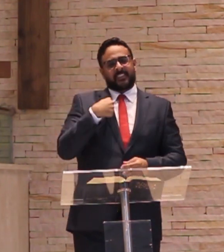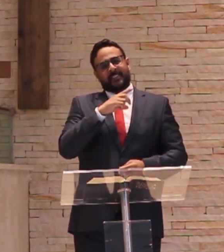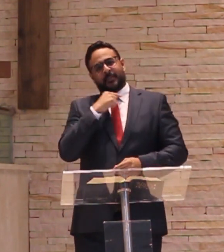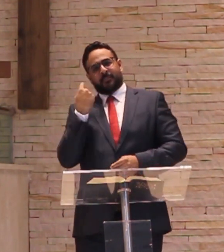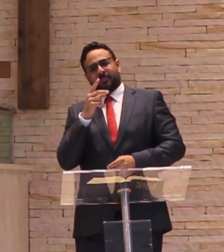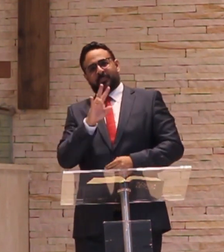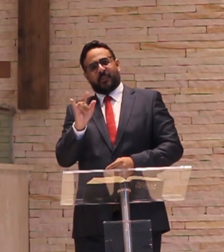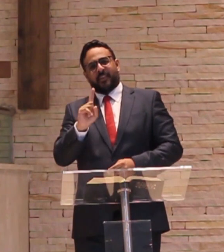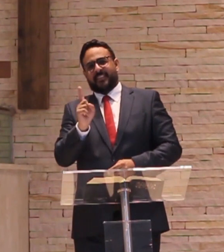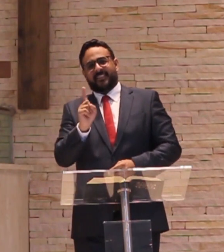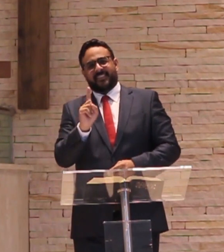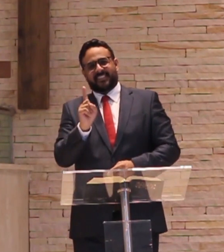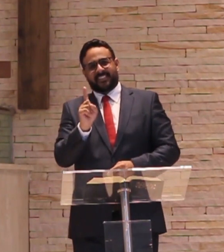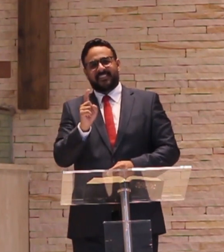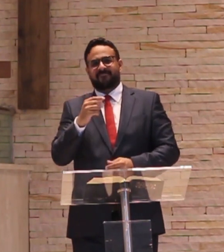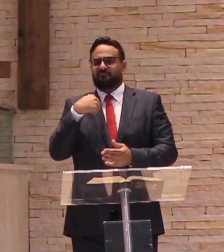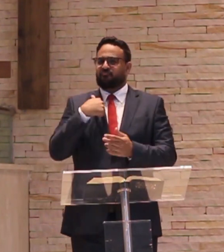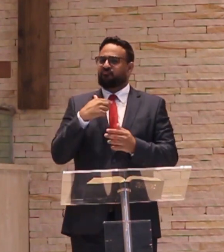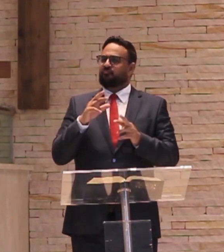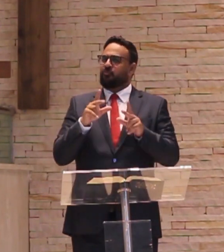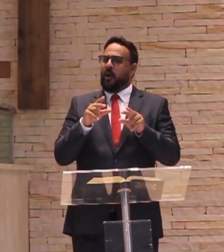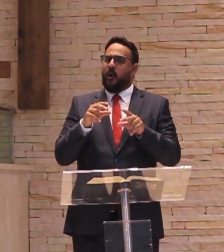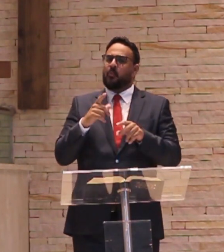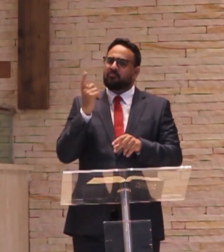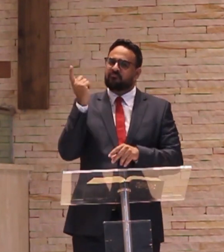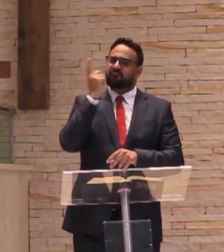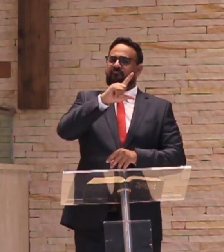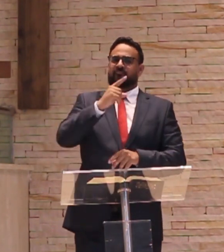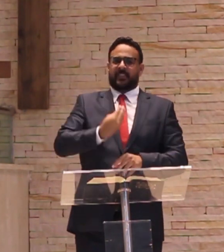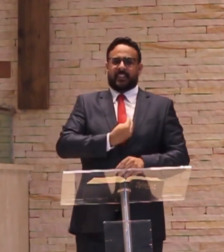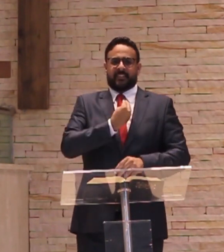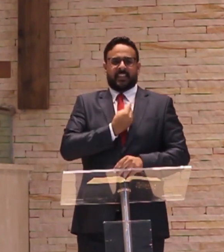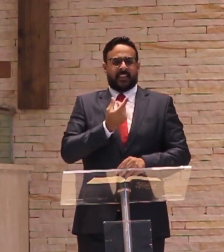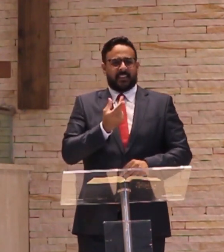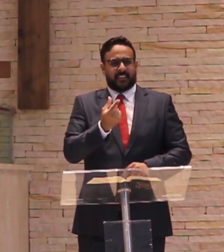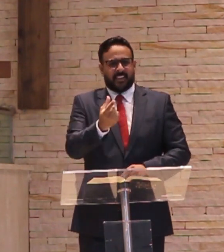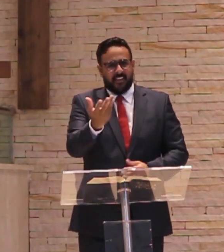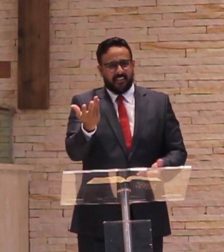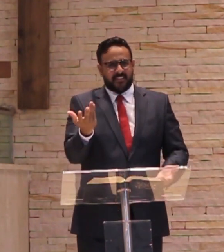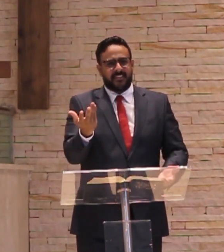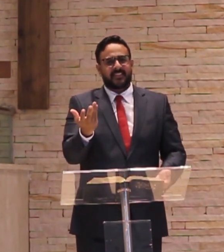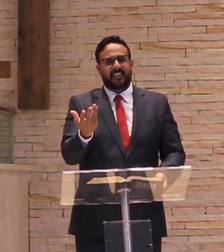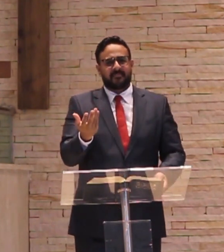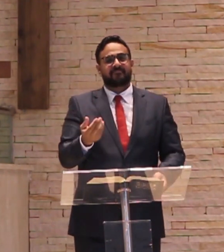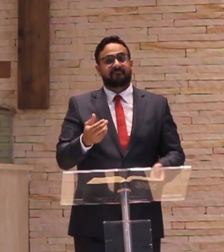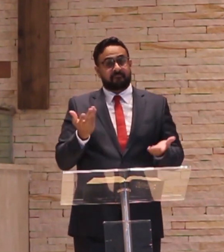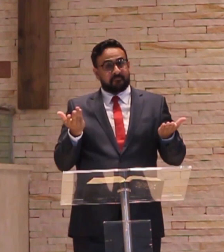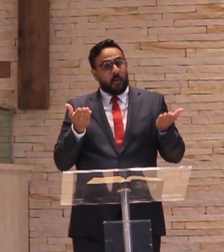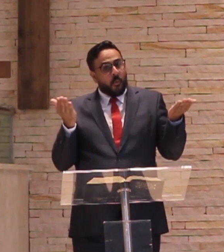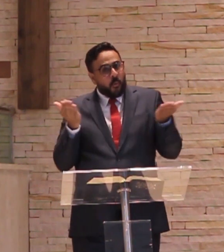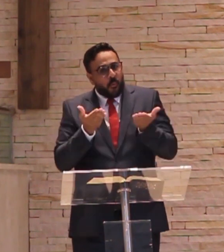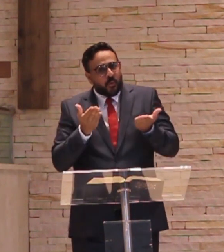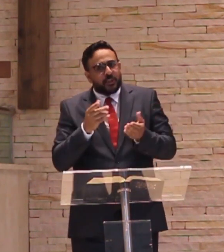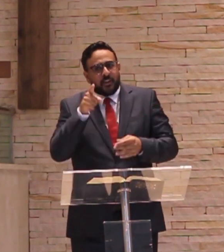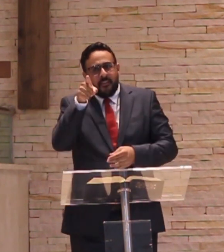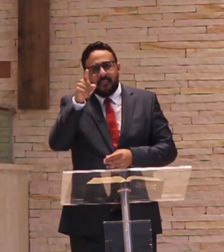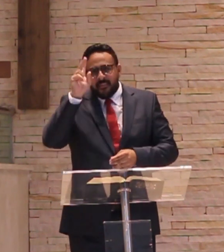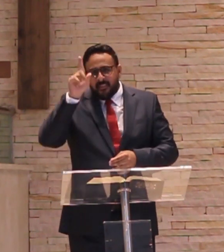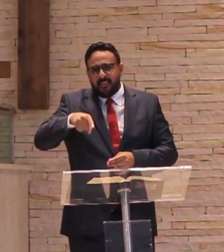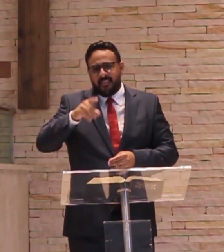traz fazendo uma comparação. Do mesmo modo como Moisés levantou a serpente no deserto, assim importa que o Filho